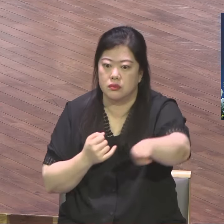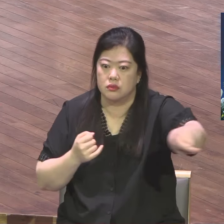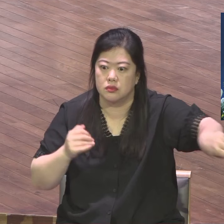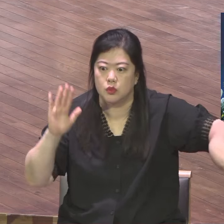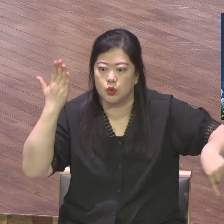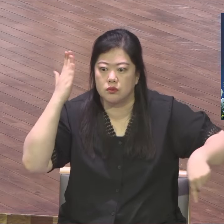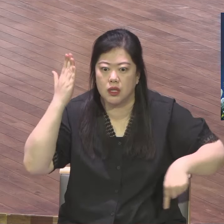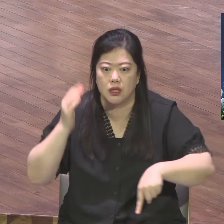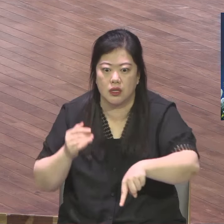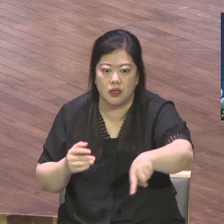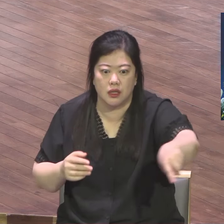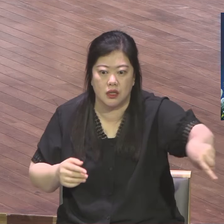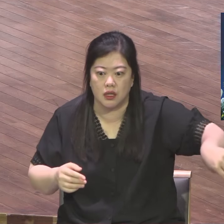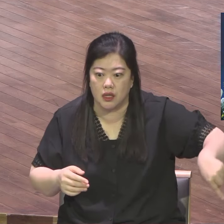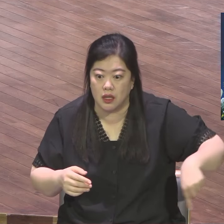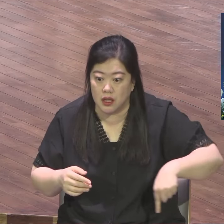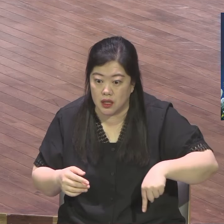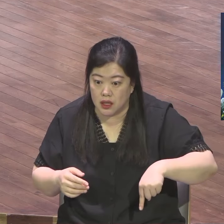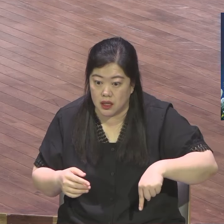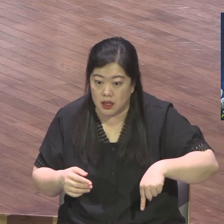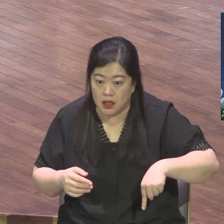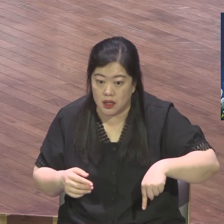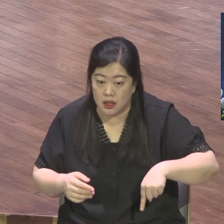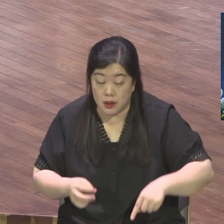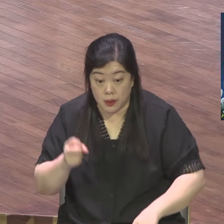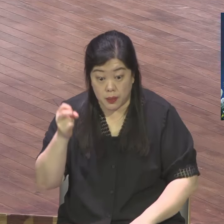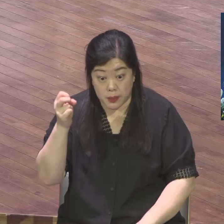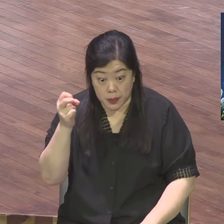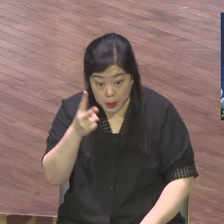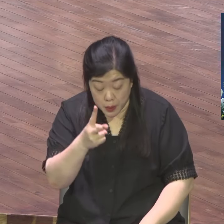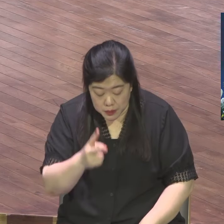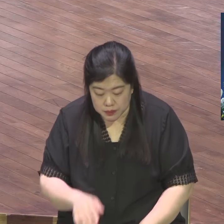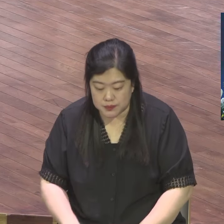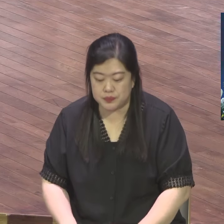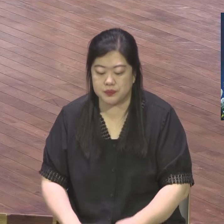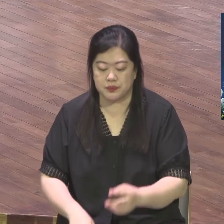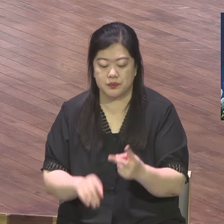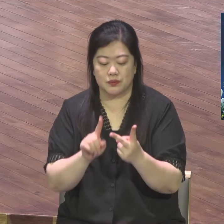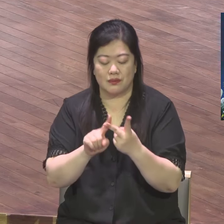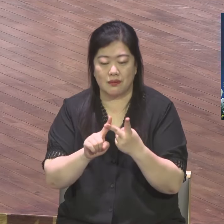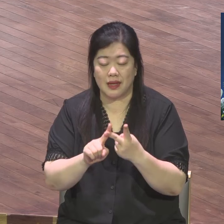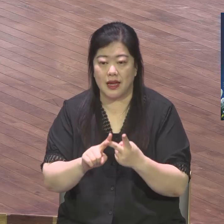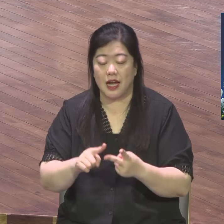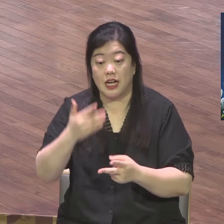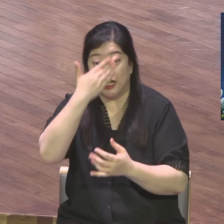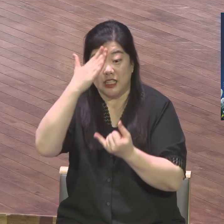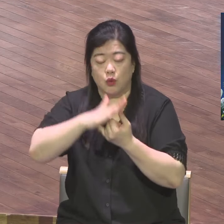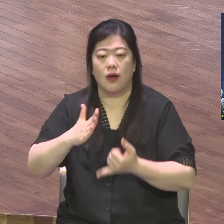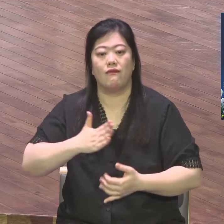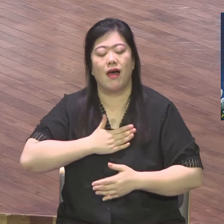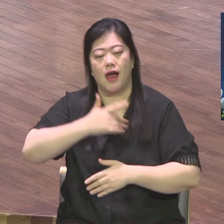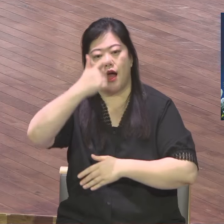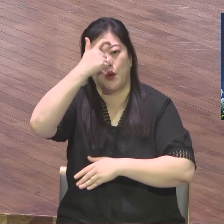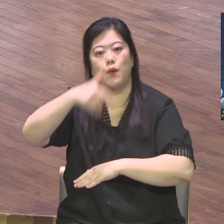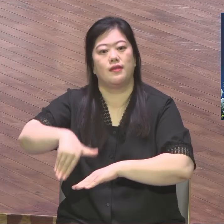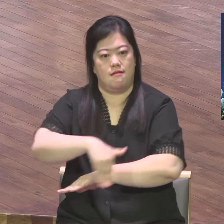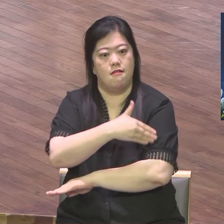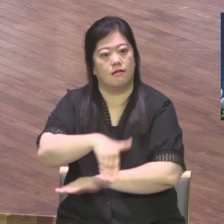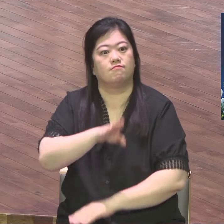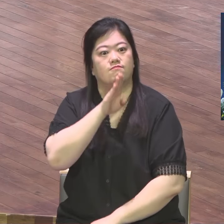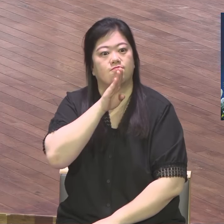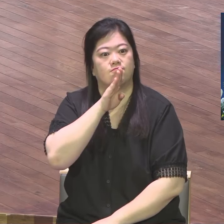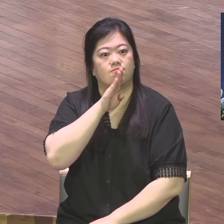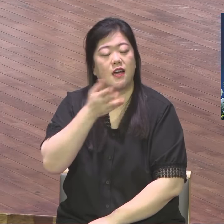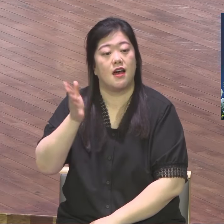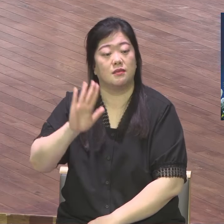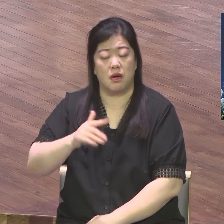더 심각한 거는요. 기독교인이라고 밝힌 청소년 가운데서도 나는 기독교인이지만은